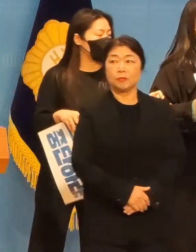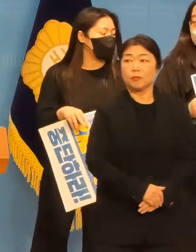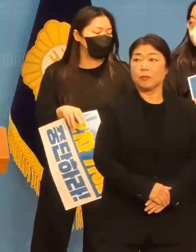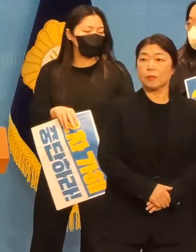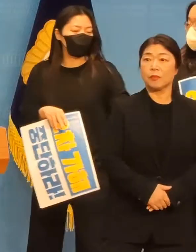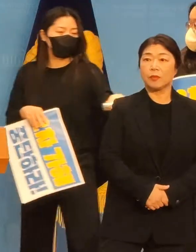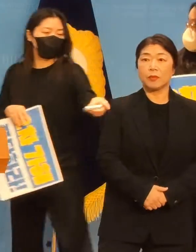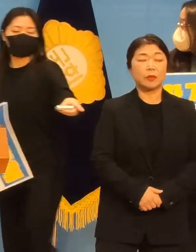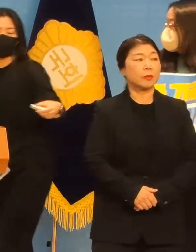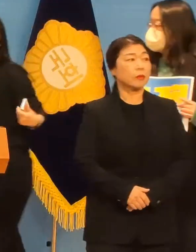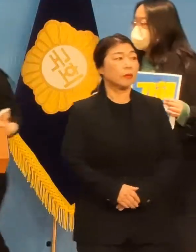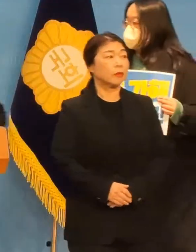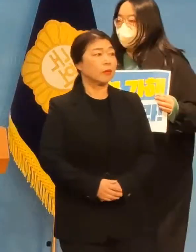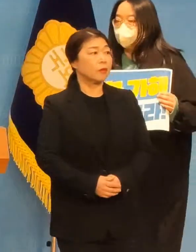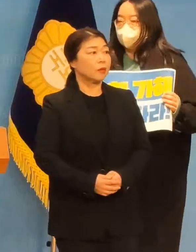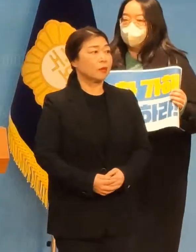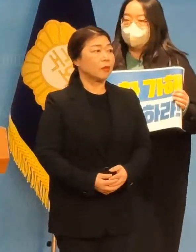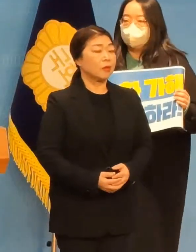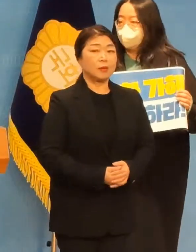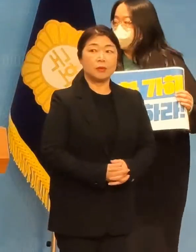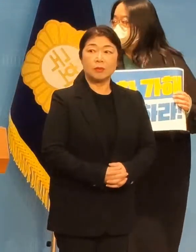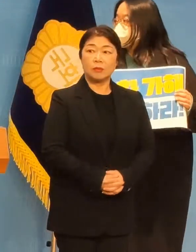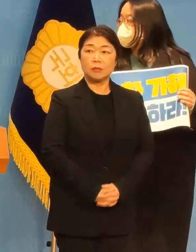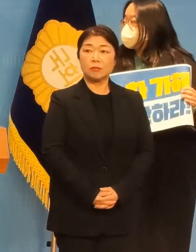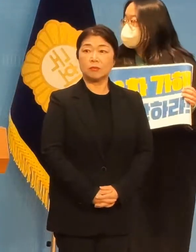네, 기다리고 있습니다.